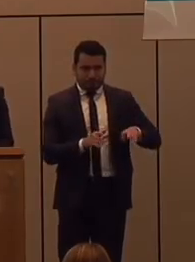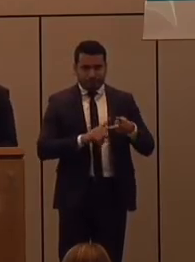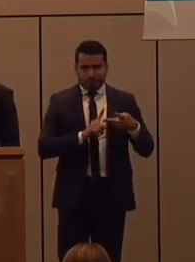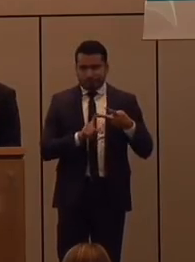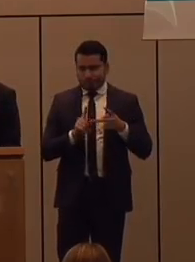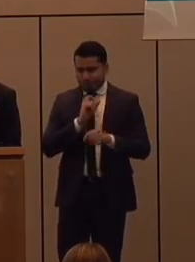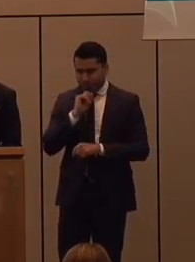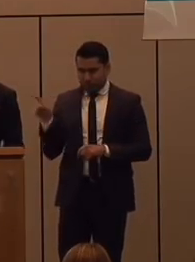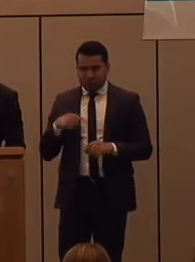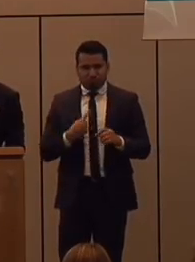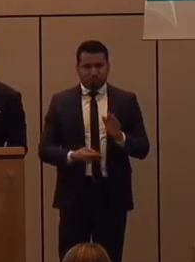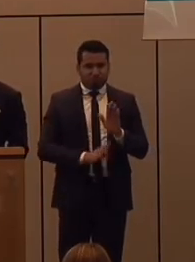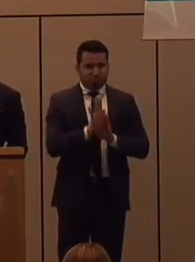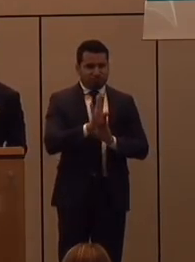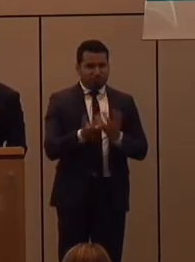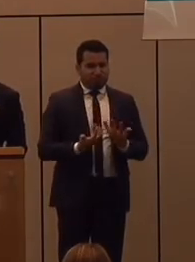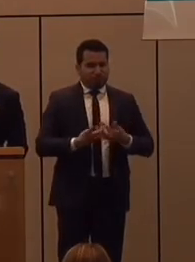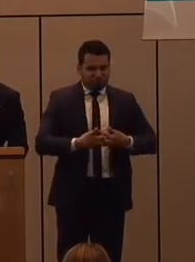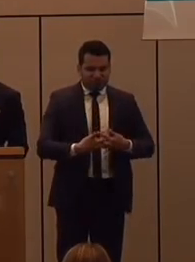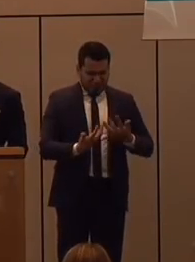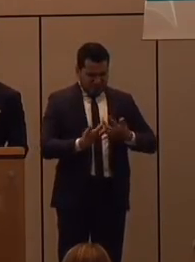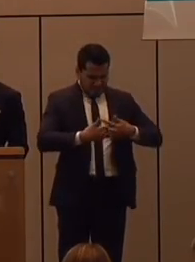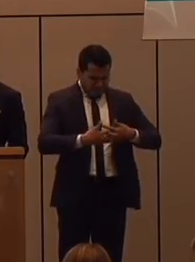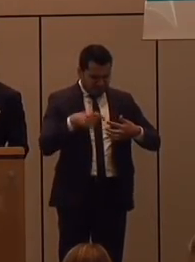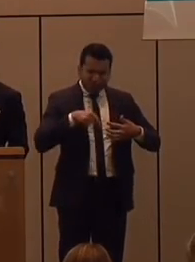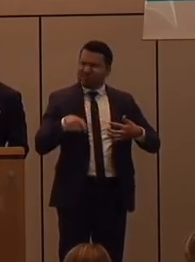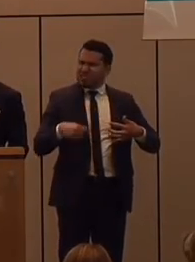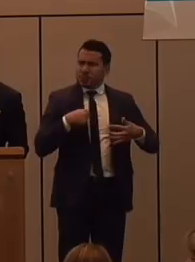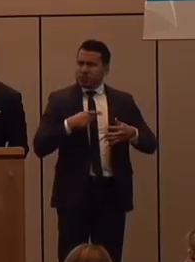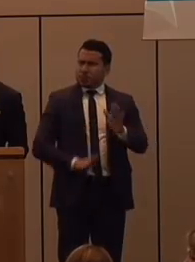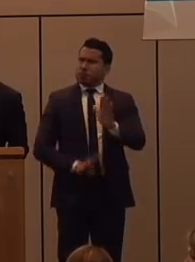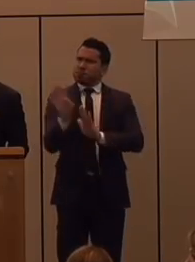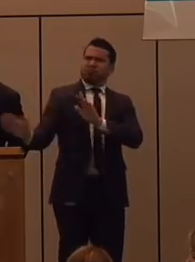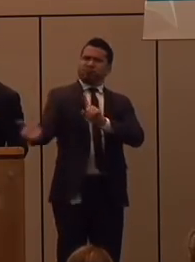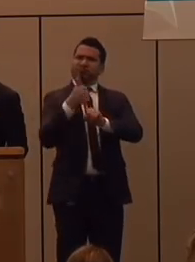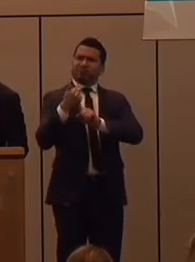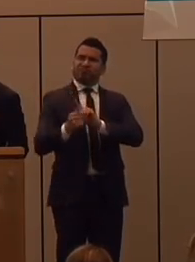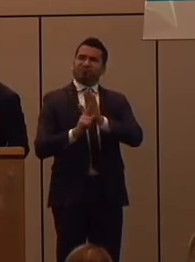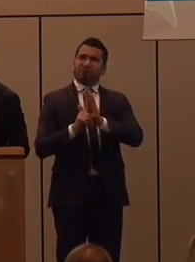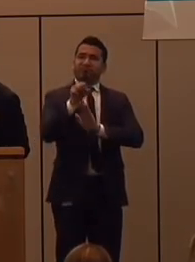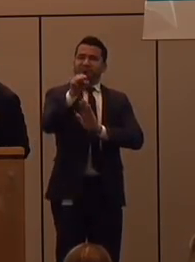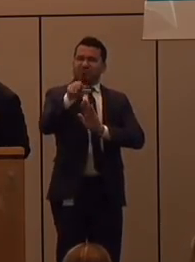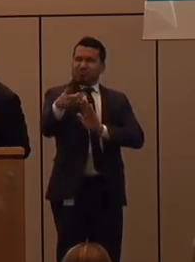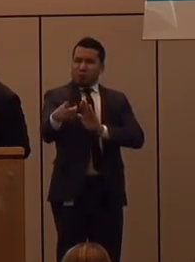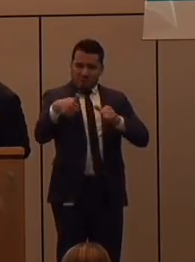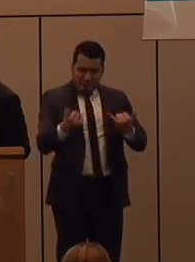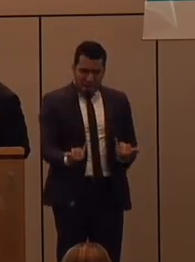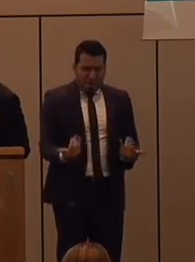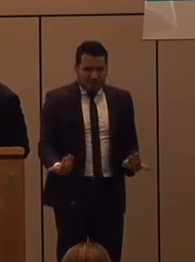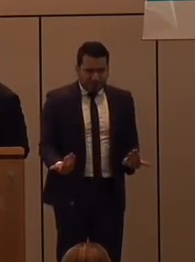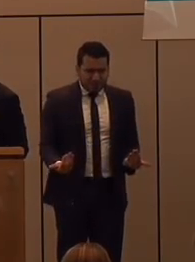desarrollo empresarial que necesita una empresa para ser exitosa en el mundo actual porque es bastante amplio